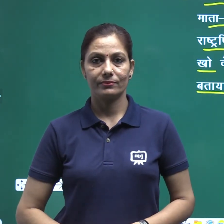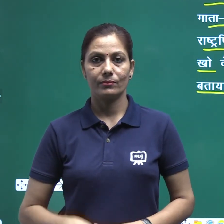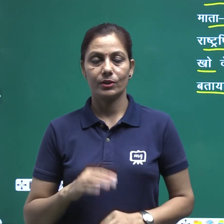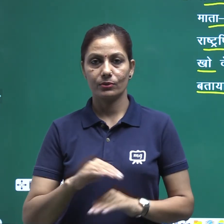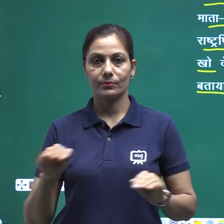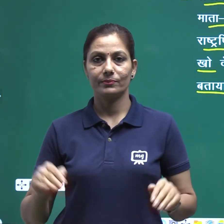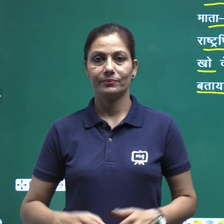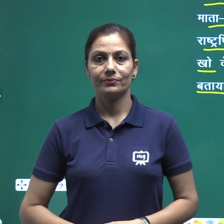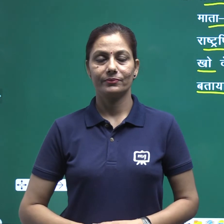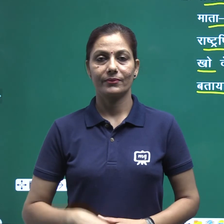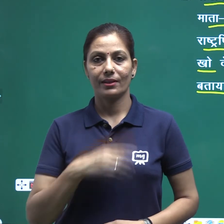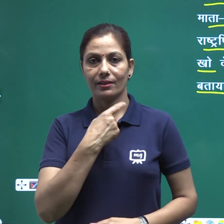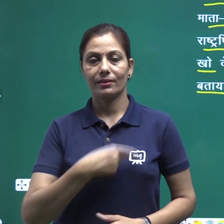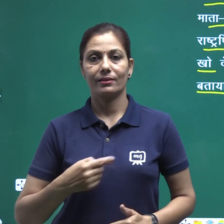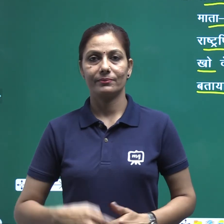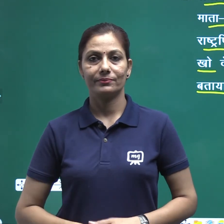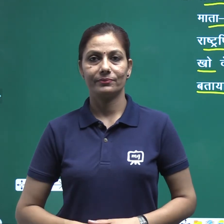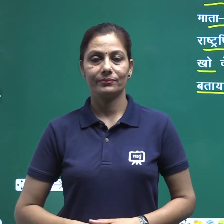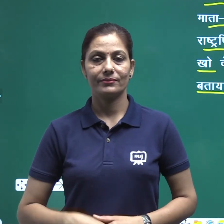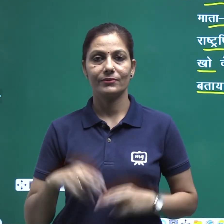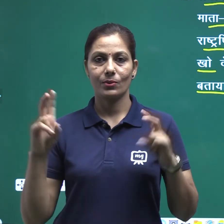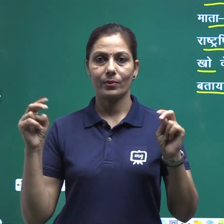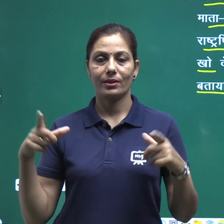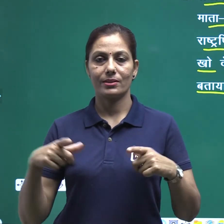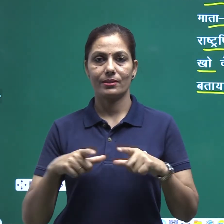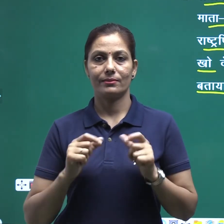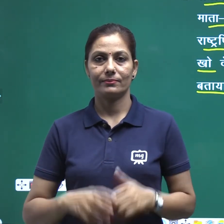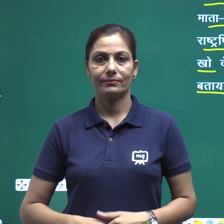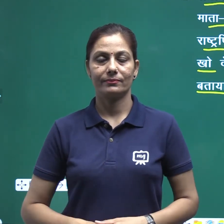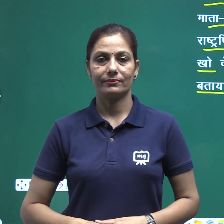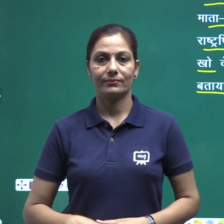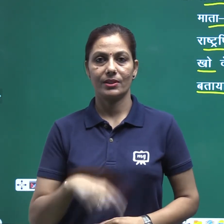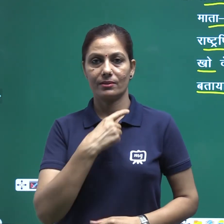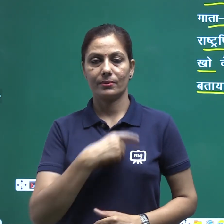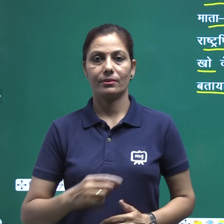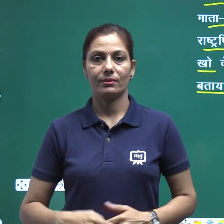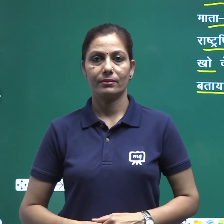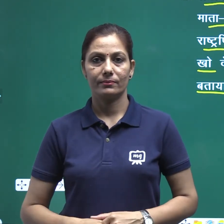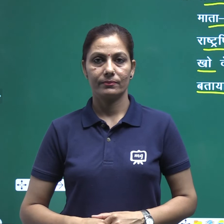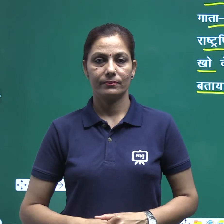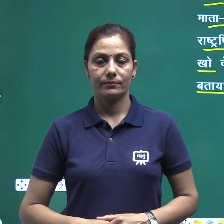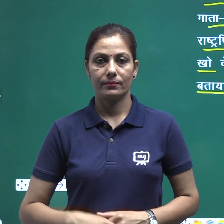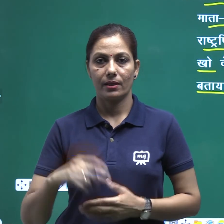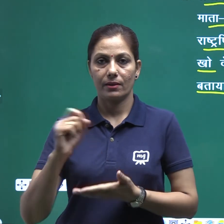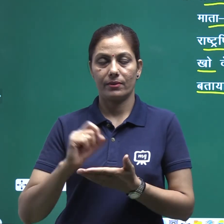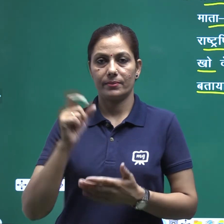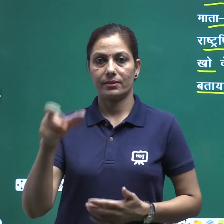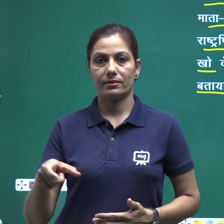बच्चों, ये था इस अध्याय का सार, जिसमें लेखक